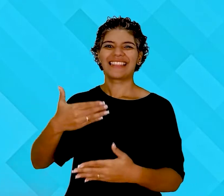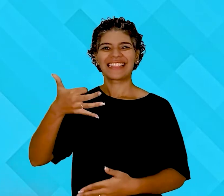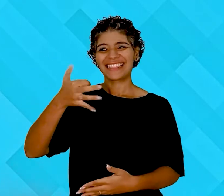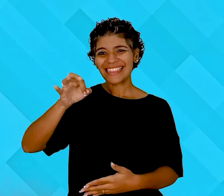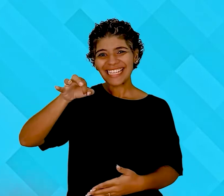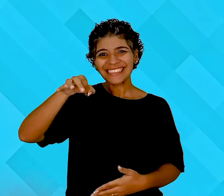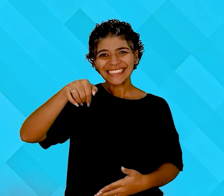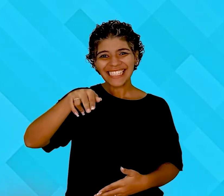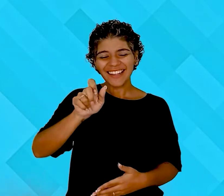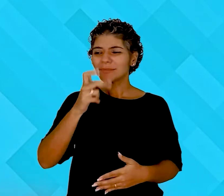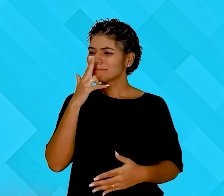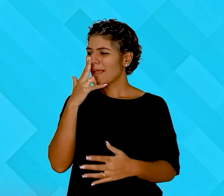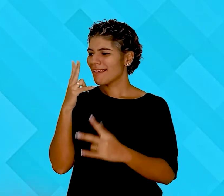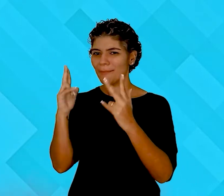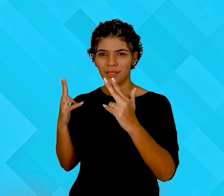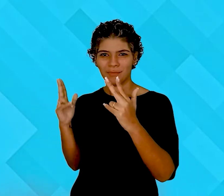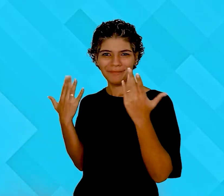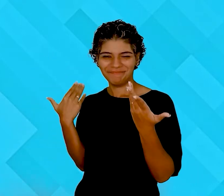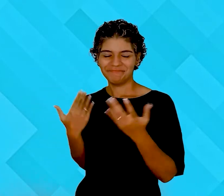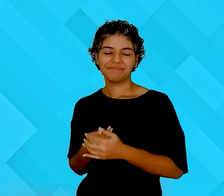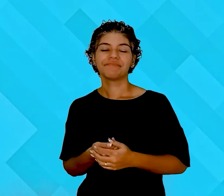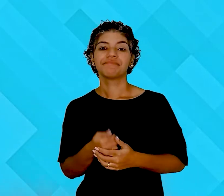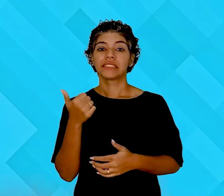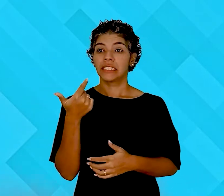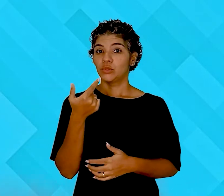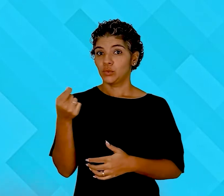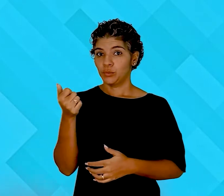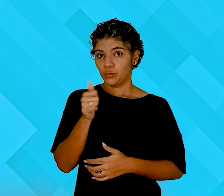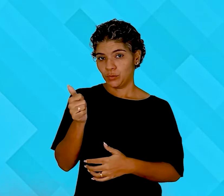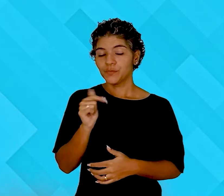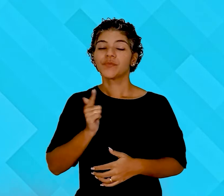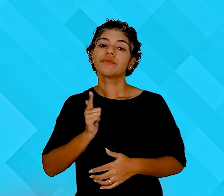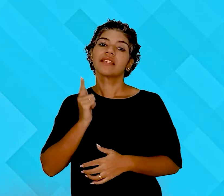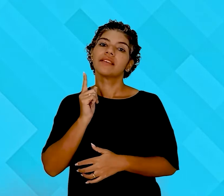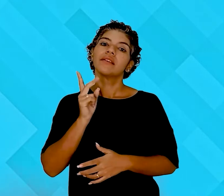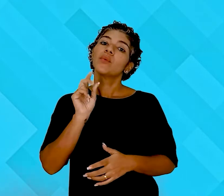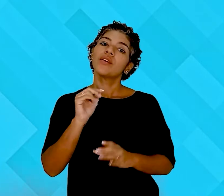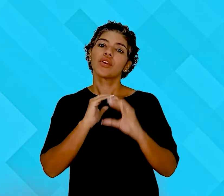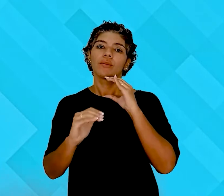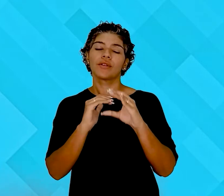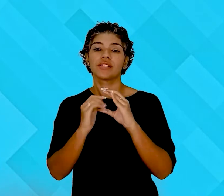né? Então a gente olhou para aquele projeto e falou, cara, não faz o menor sentido ser um